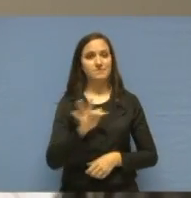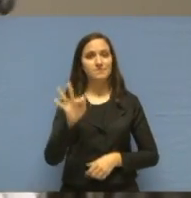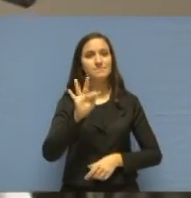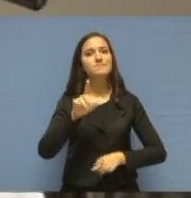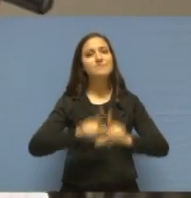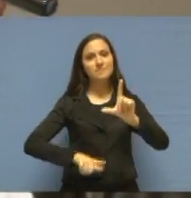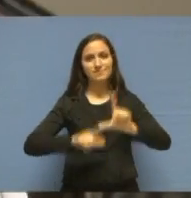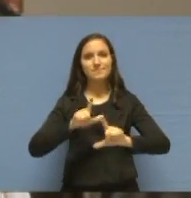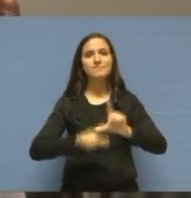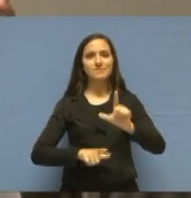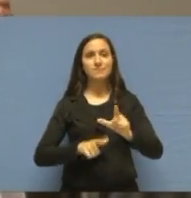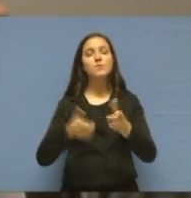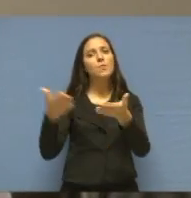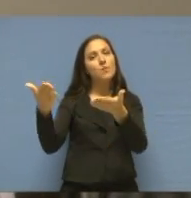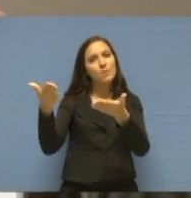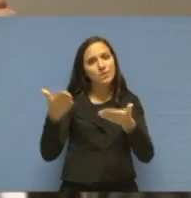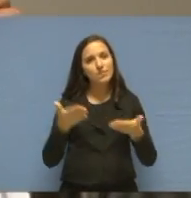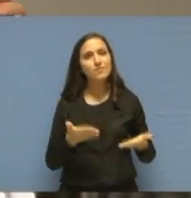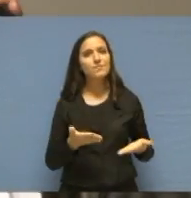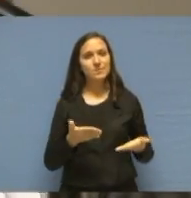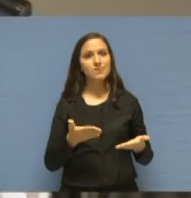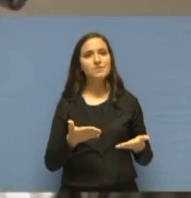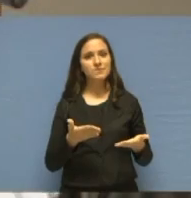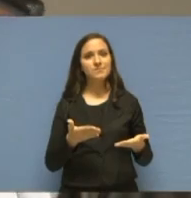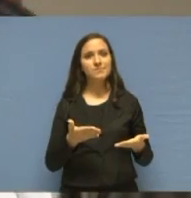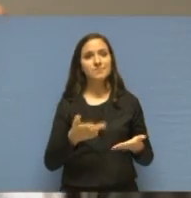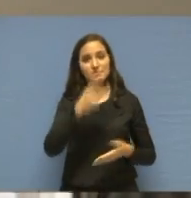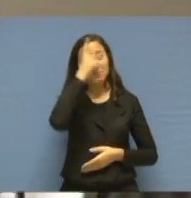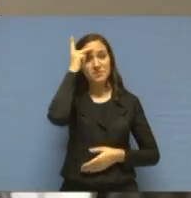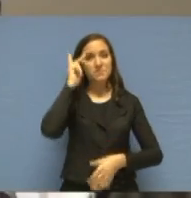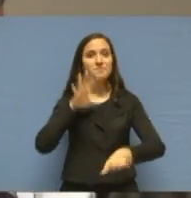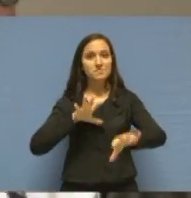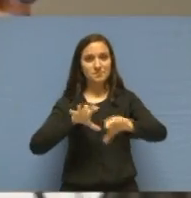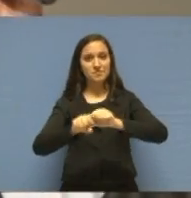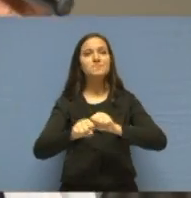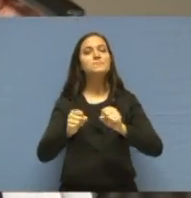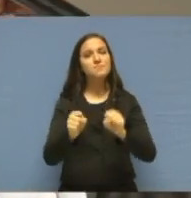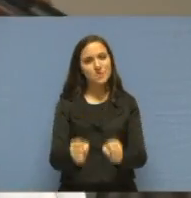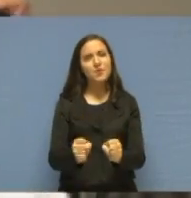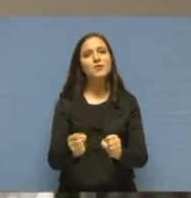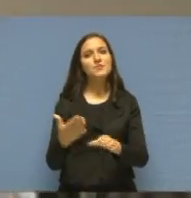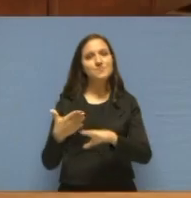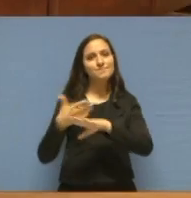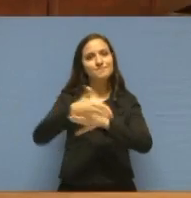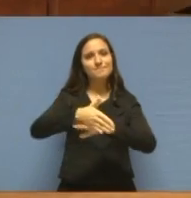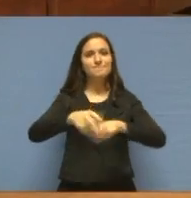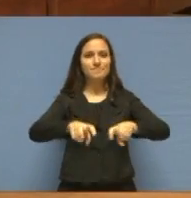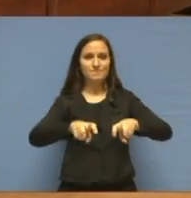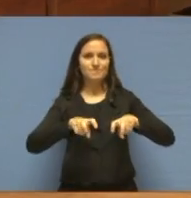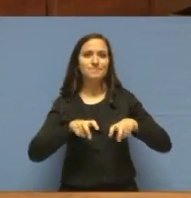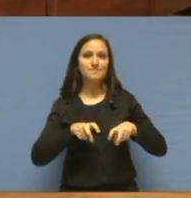Letras. Convido os formandos a ocuparem os seus lugares.